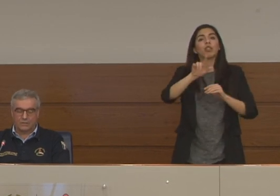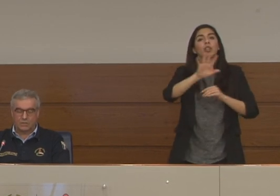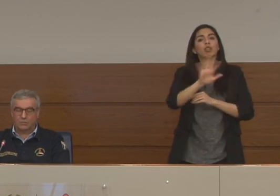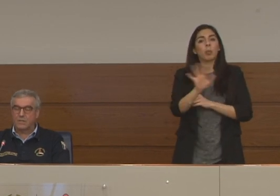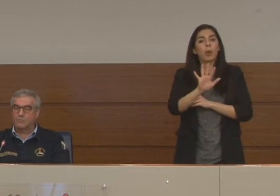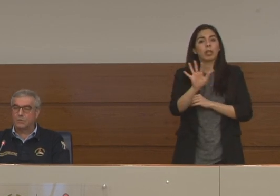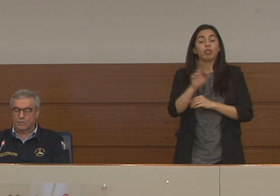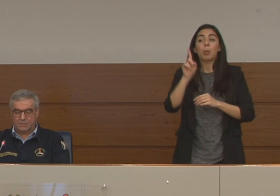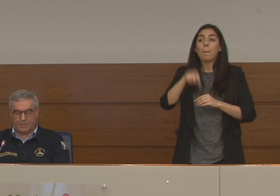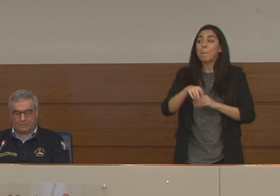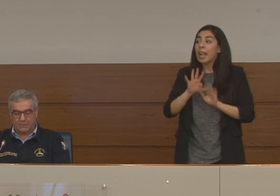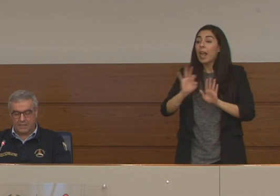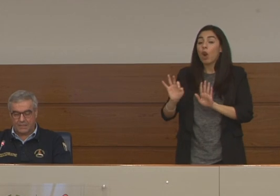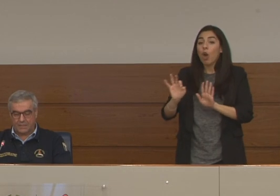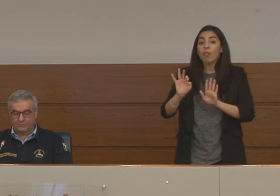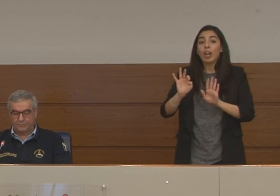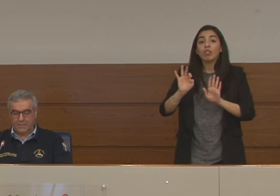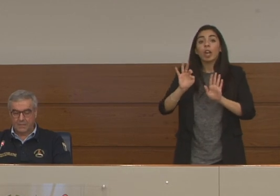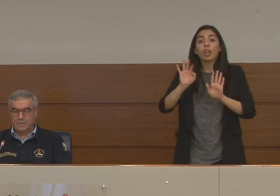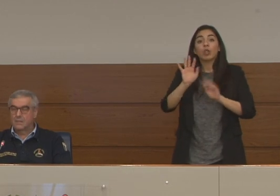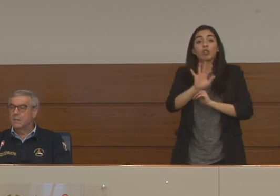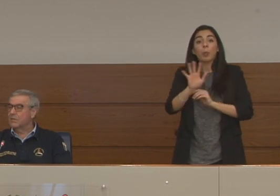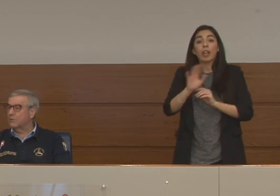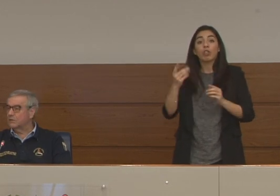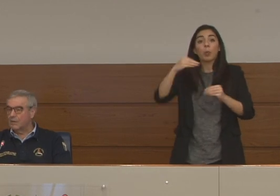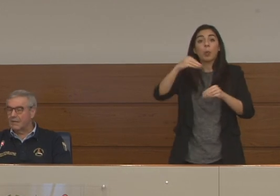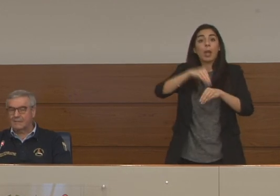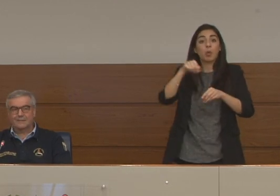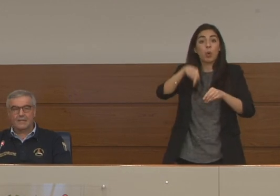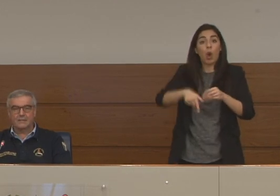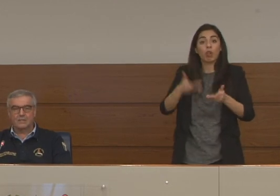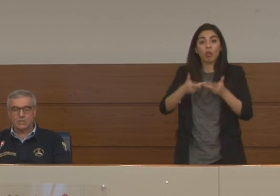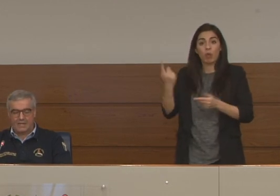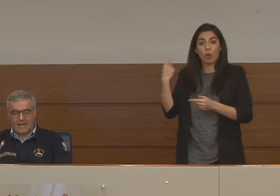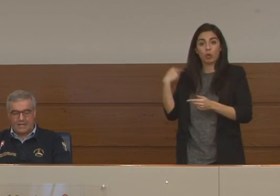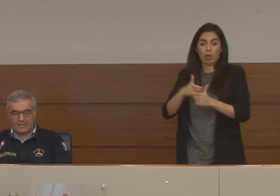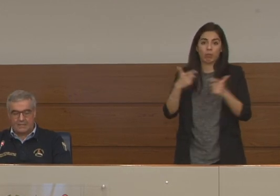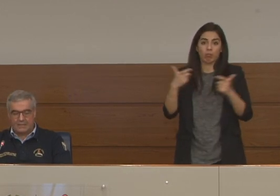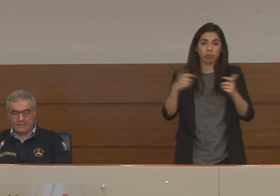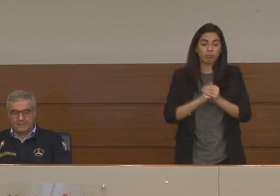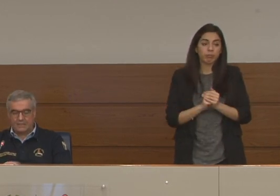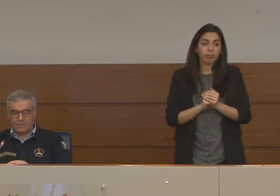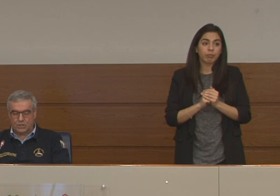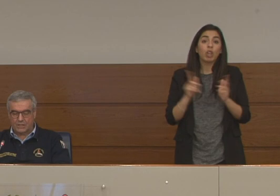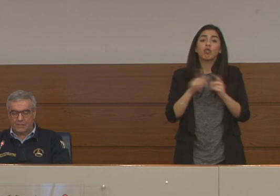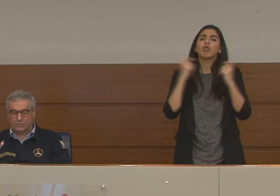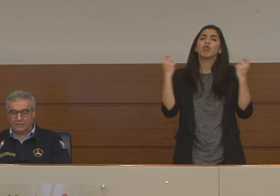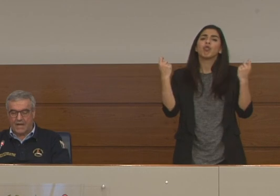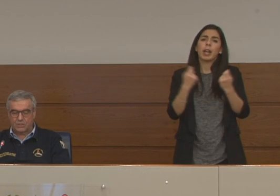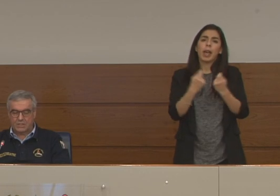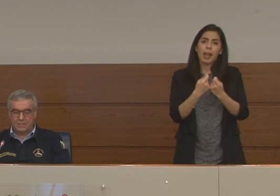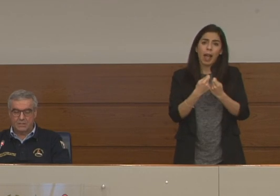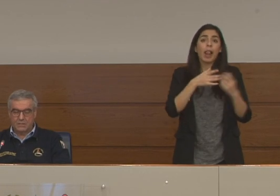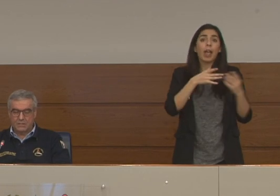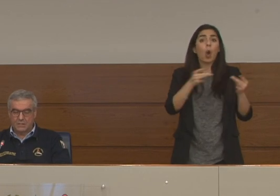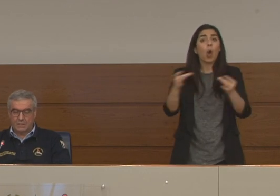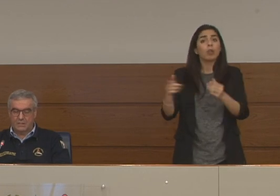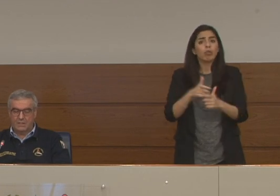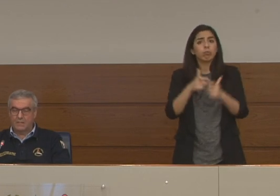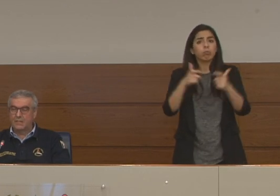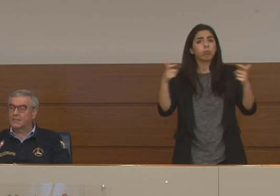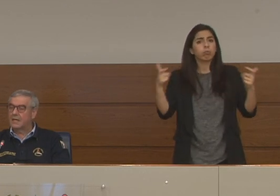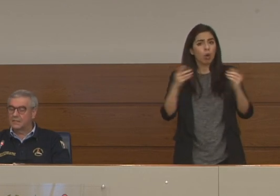1985 in più rispetto a ieri per quanto riguarda il trend generale di crescita dei contagi